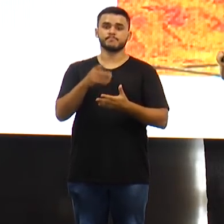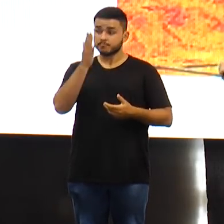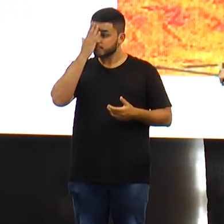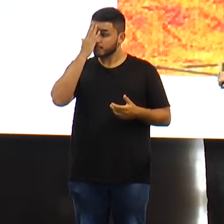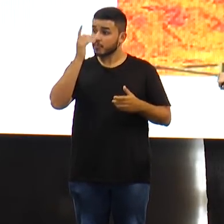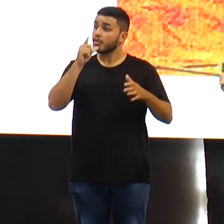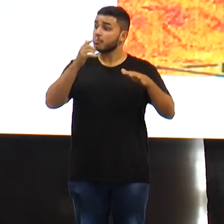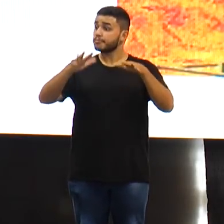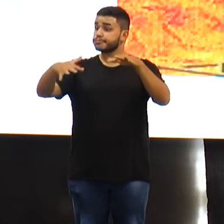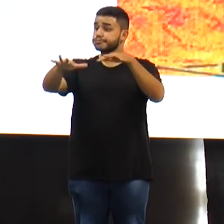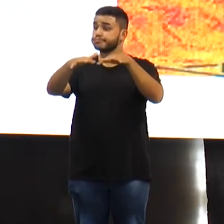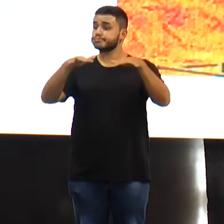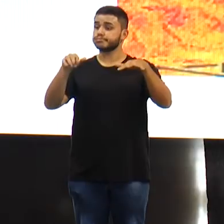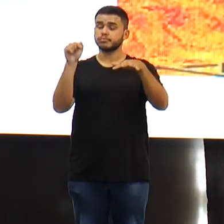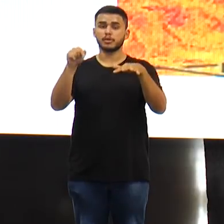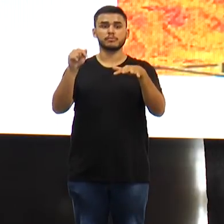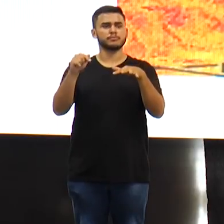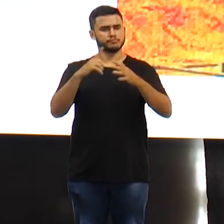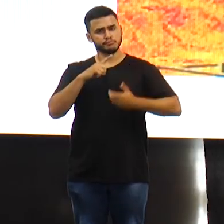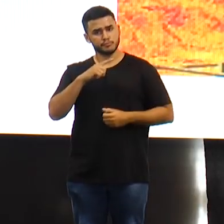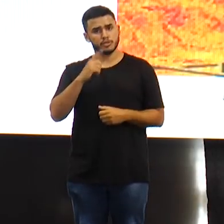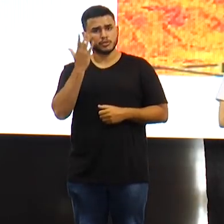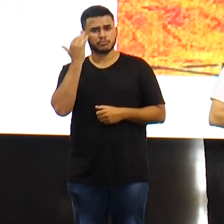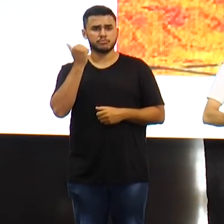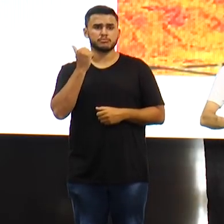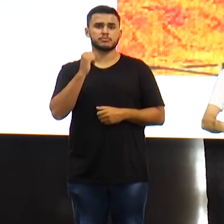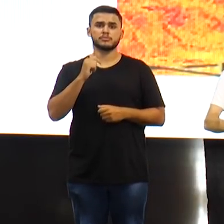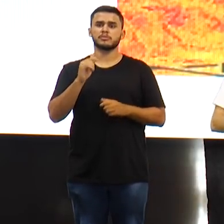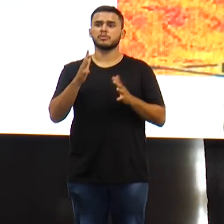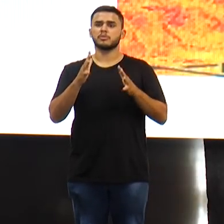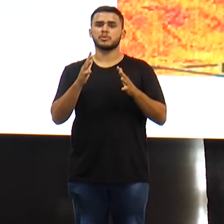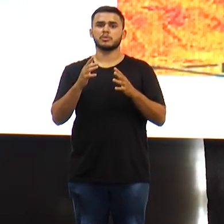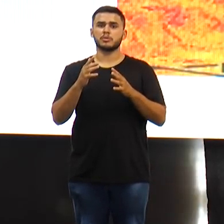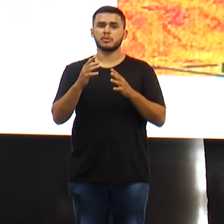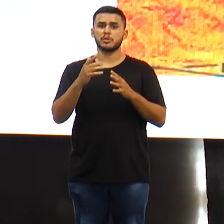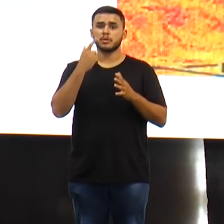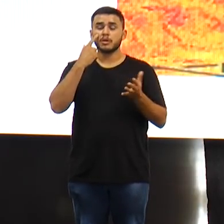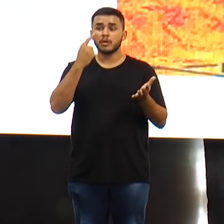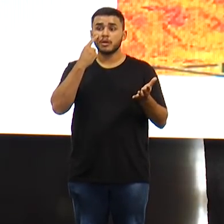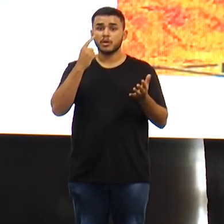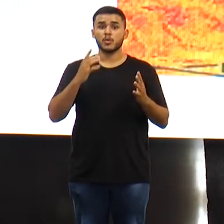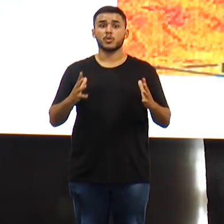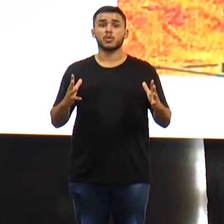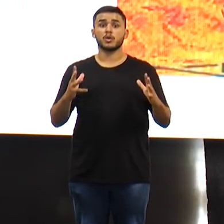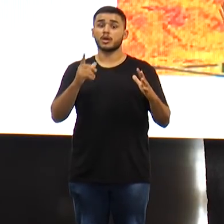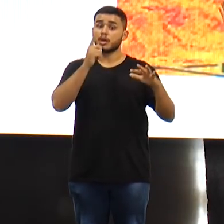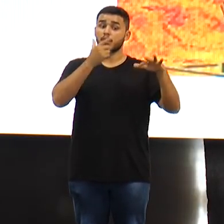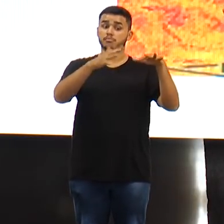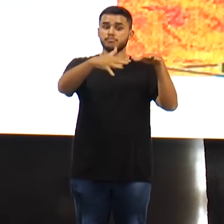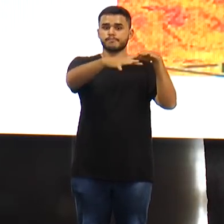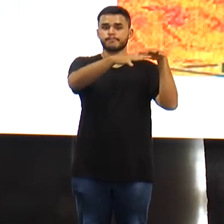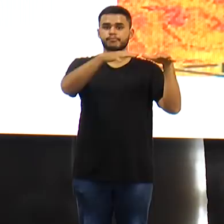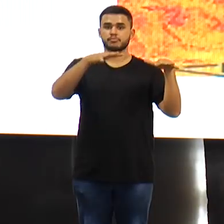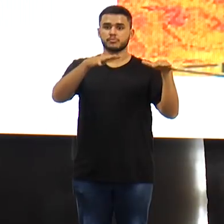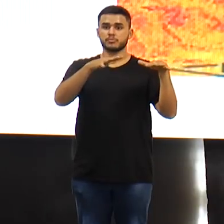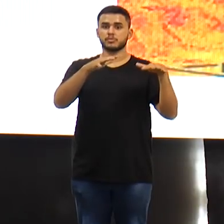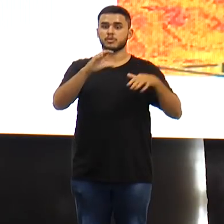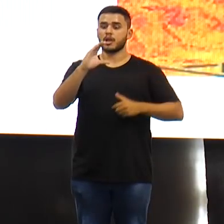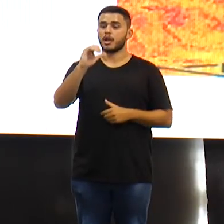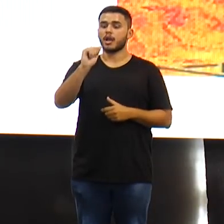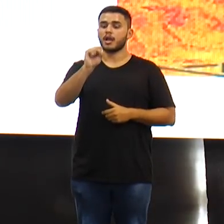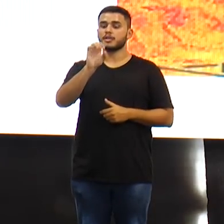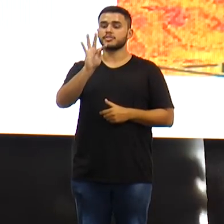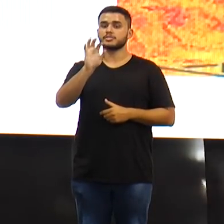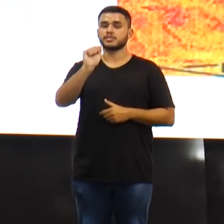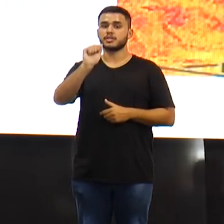açudes cearenses estão entre 4% e 7%. Eu estou falando dos dois maiores açudes, tá? O açude do